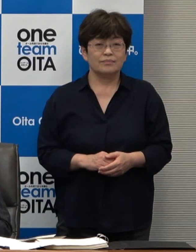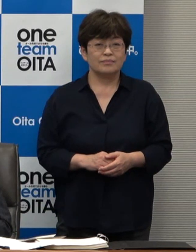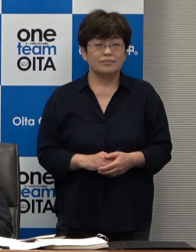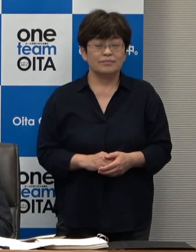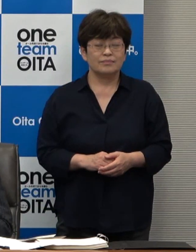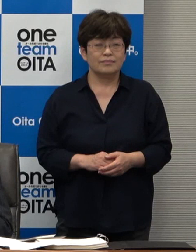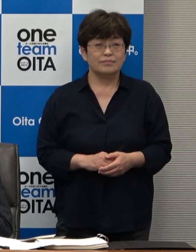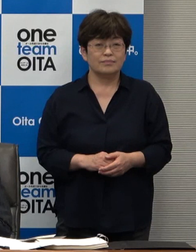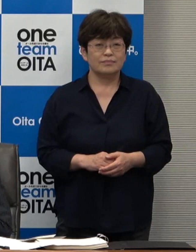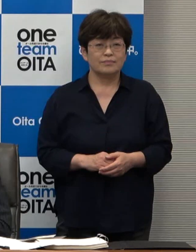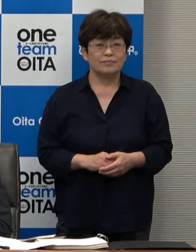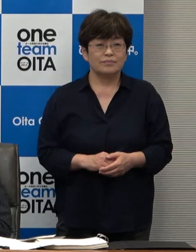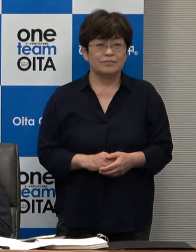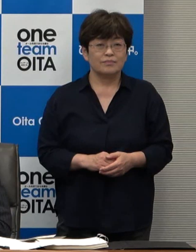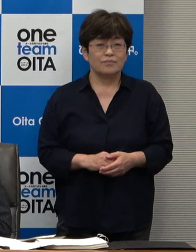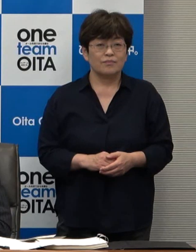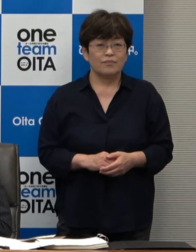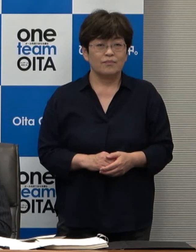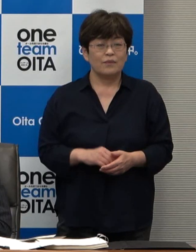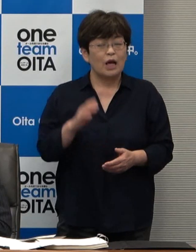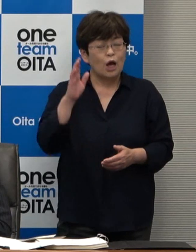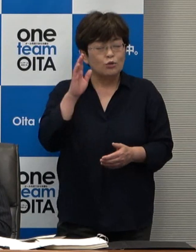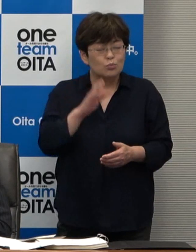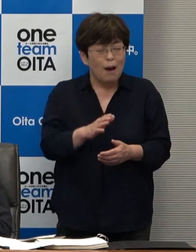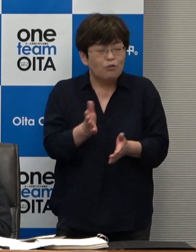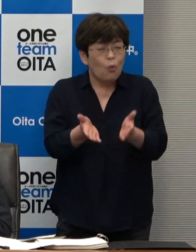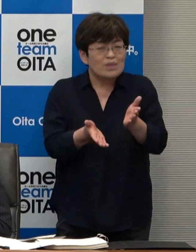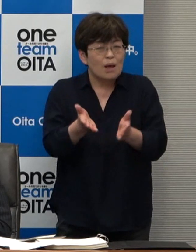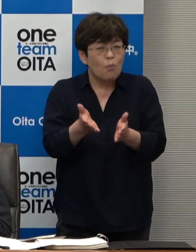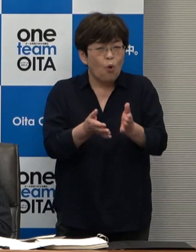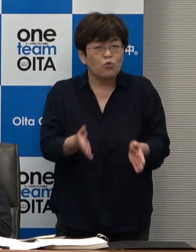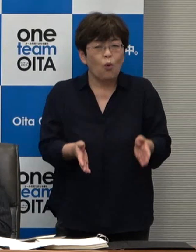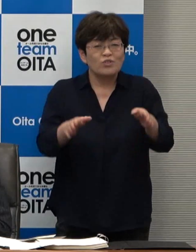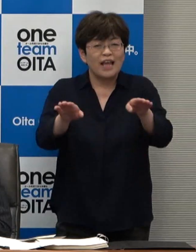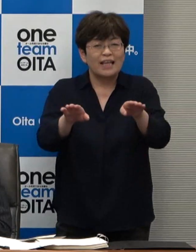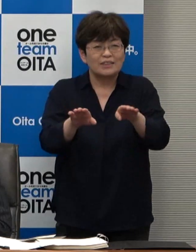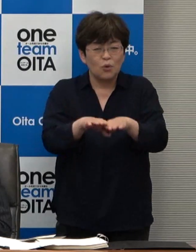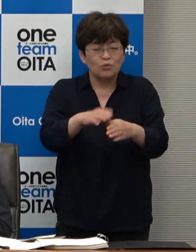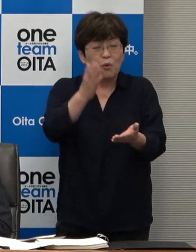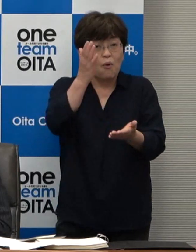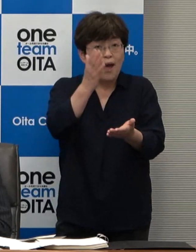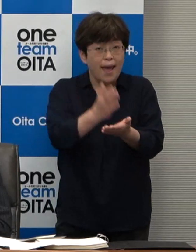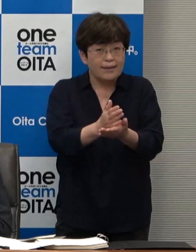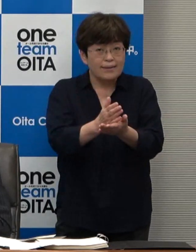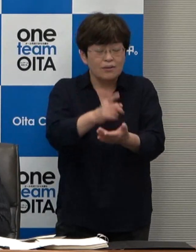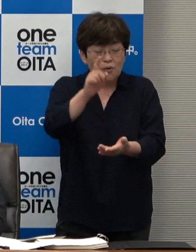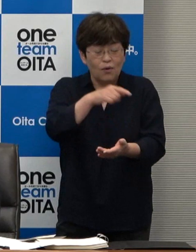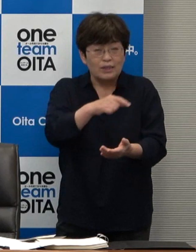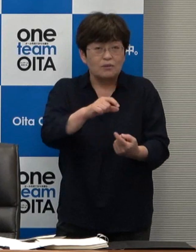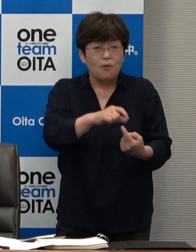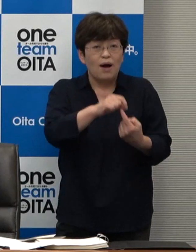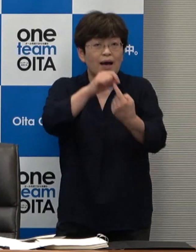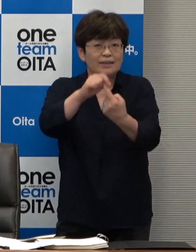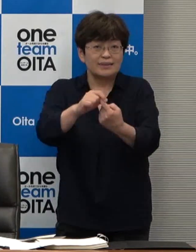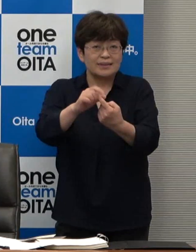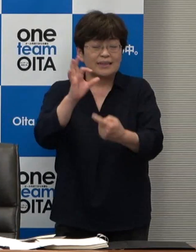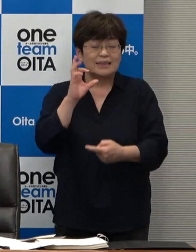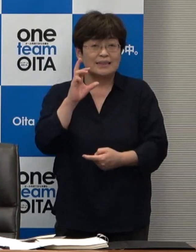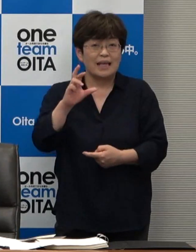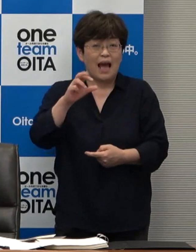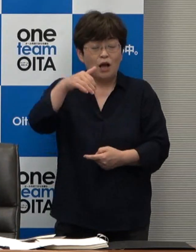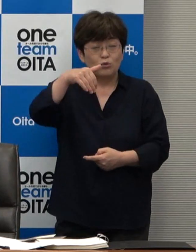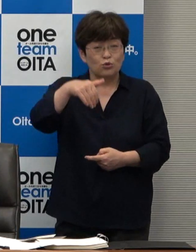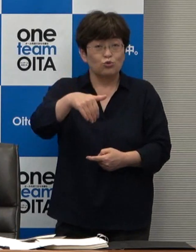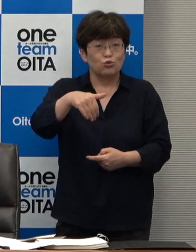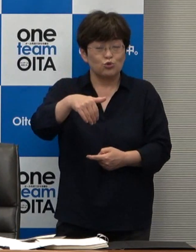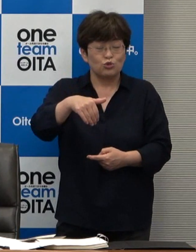その下、スマートサポートステーション導入駅への人員配置では、 JR 九州がスマートサ